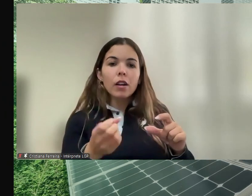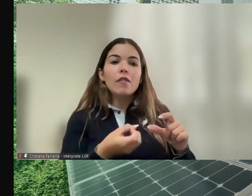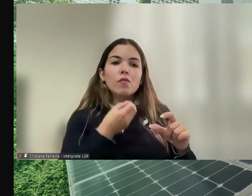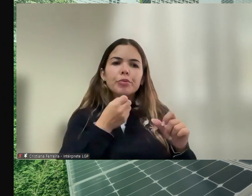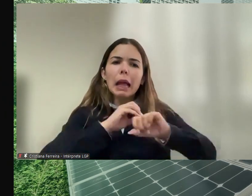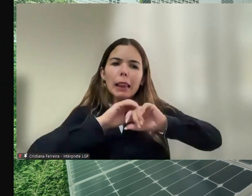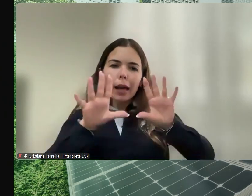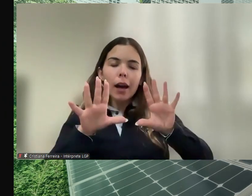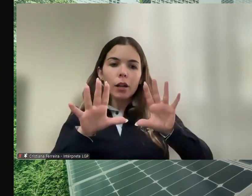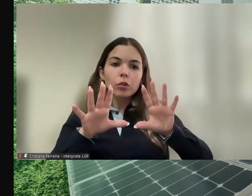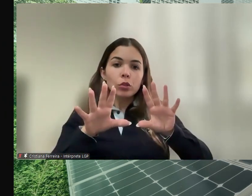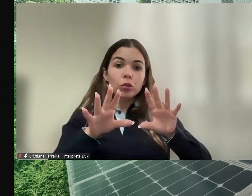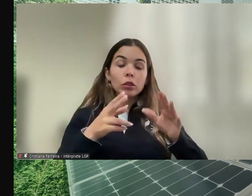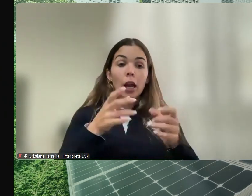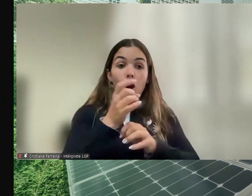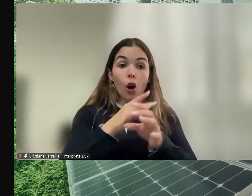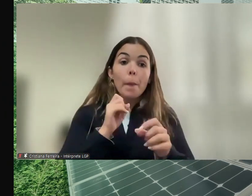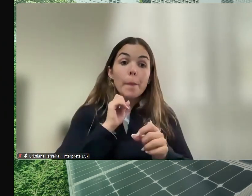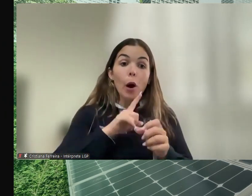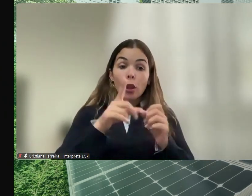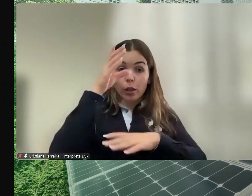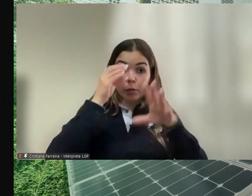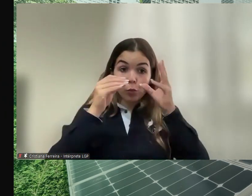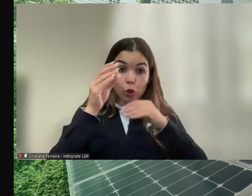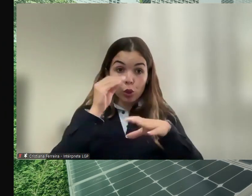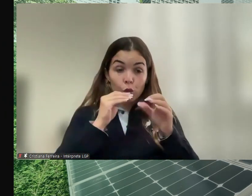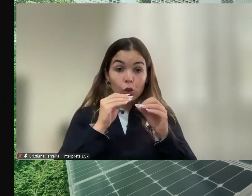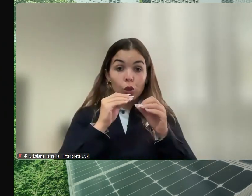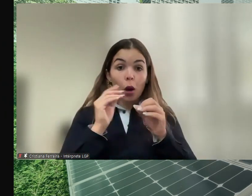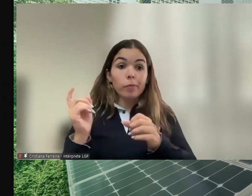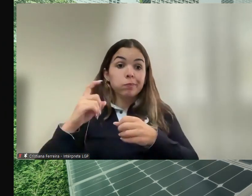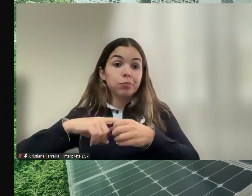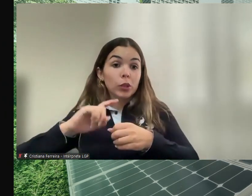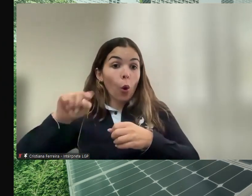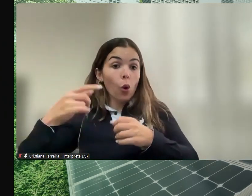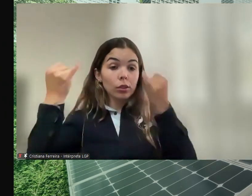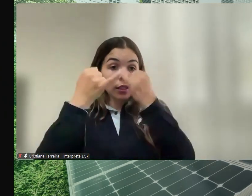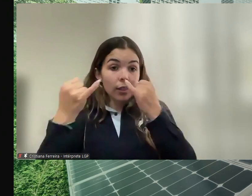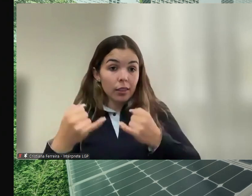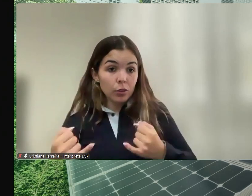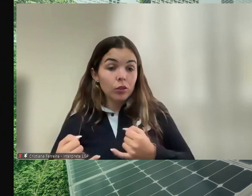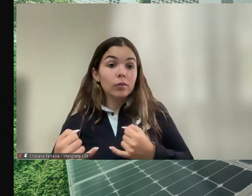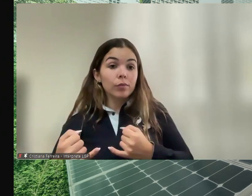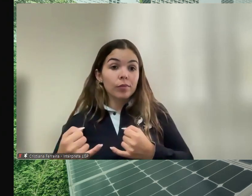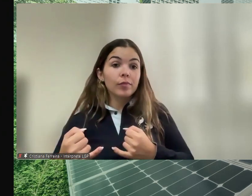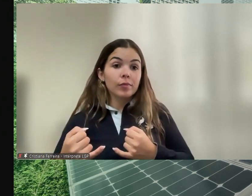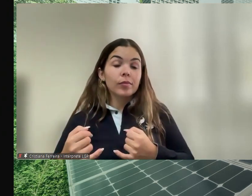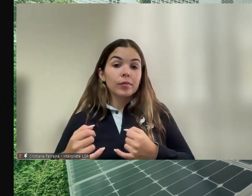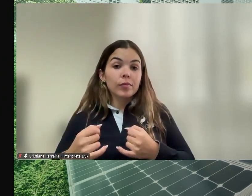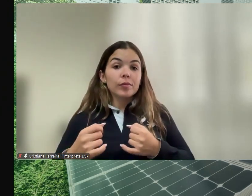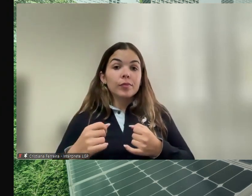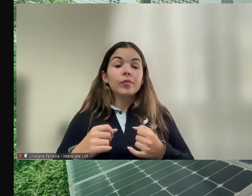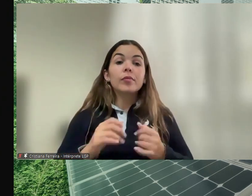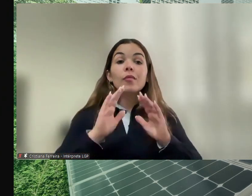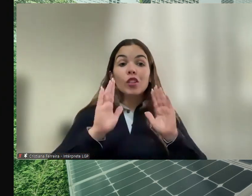que reconhece que a Europa pode aprender com os nossos parceiros internacionais que estão expostos e estão na